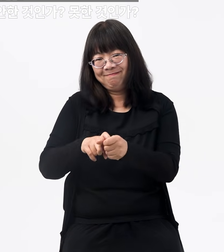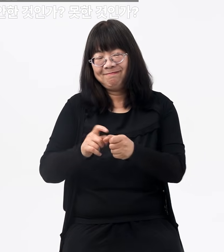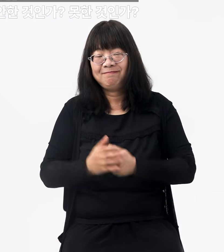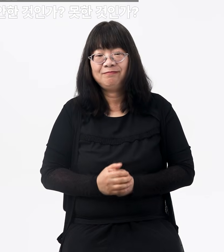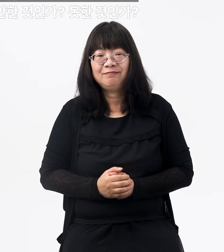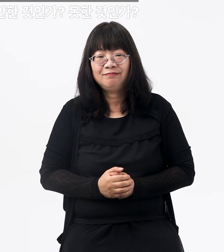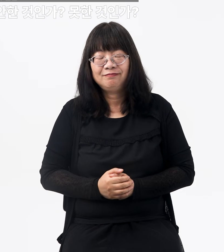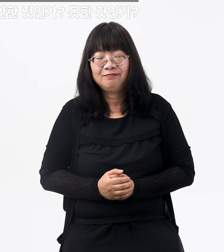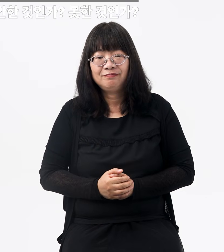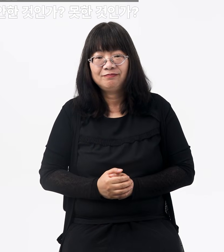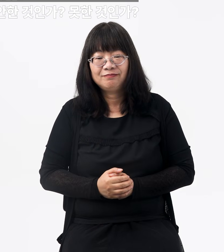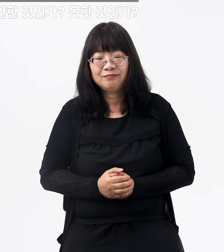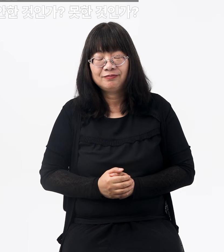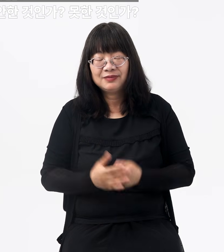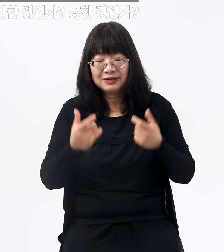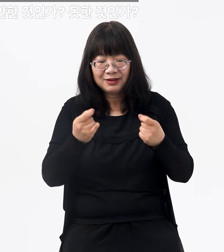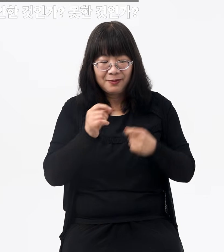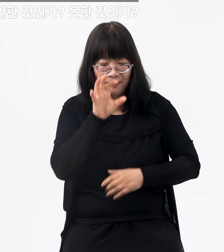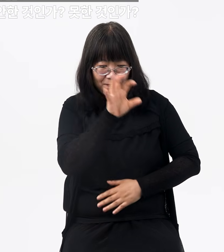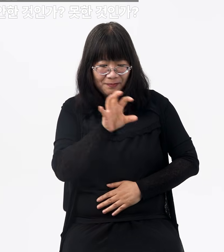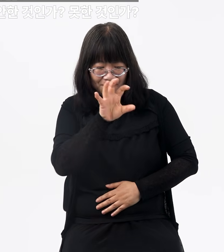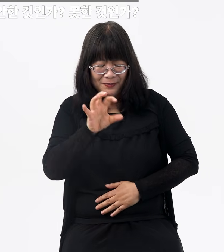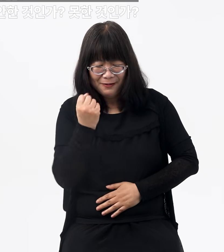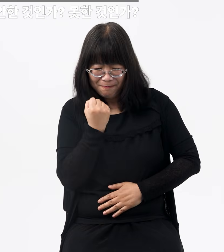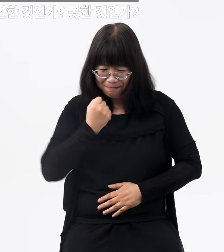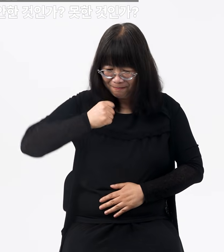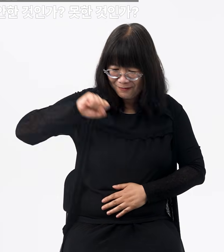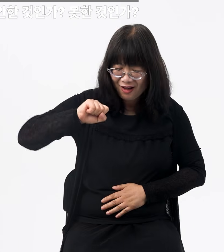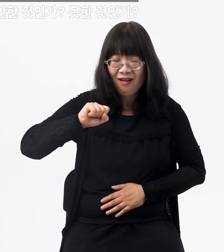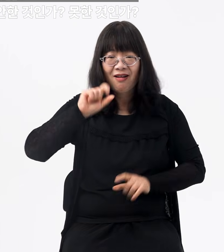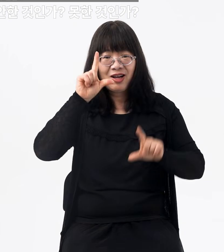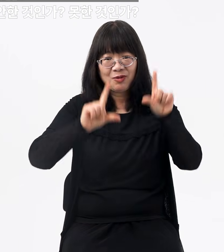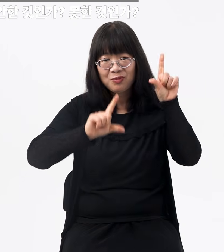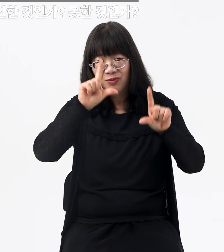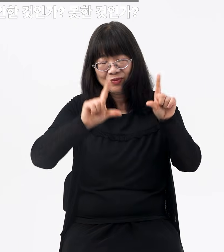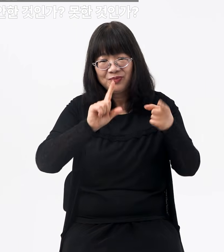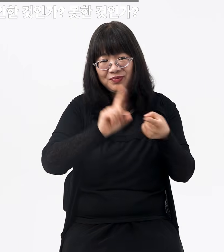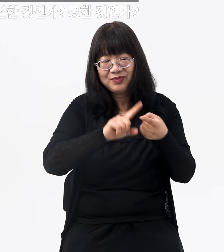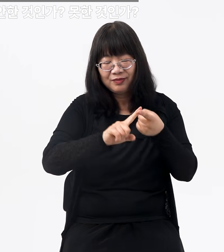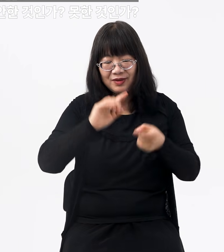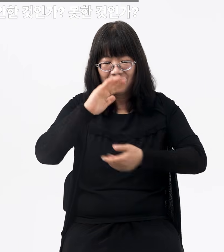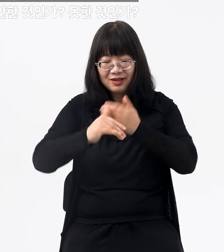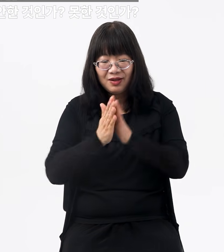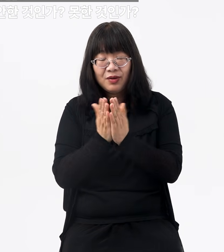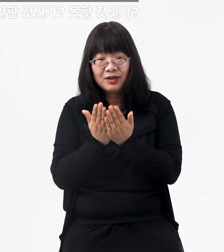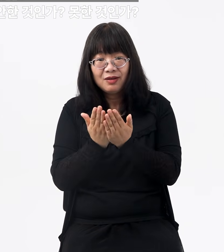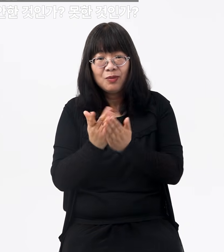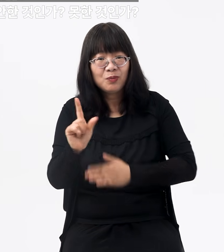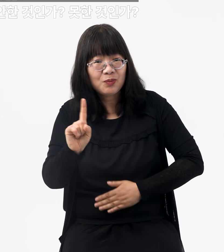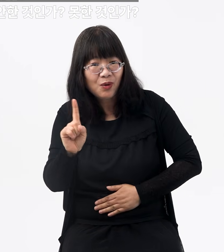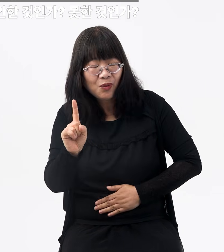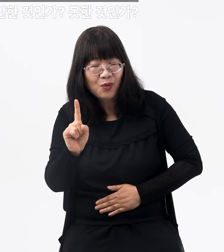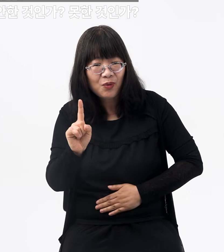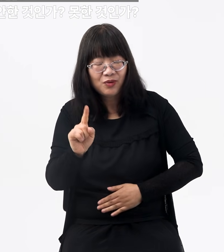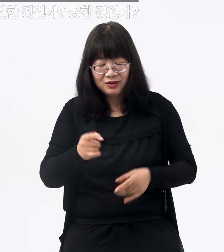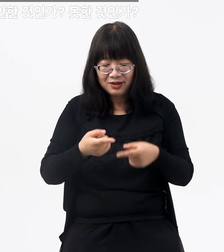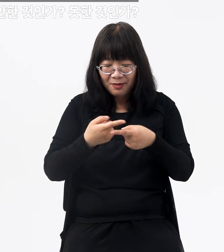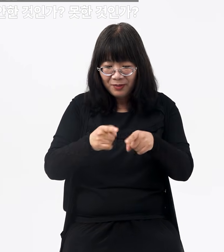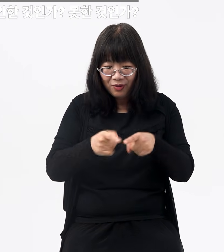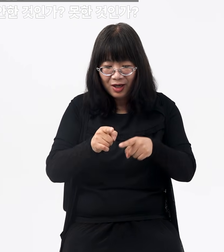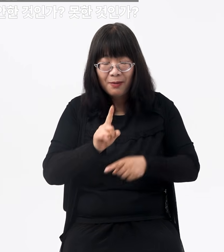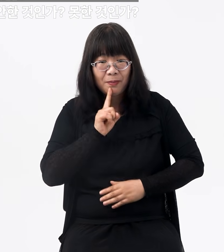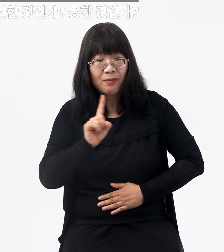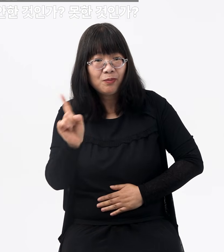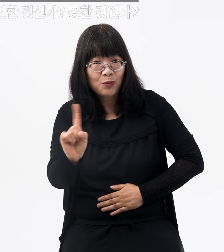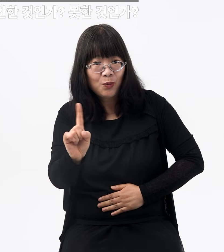그래서 여러분, 이렇게 반복된 불순종의 패턴에 대해서 성경 자체는 뭐라고 평가하고